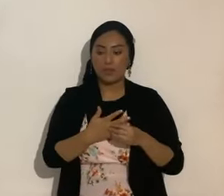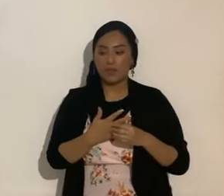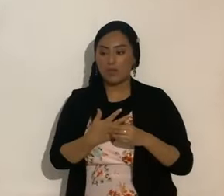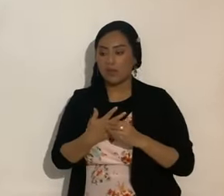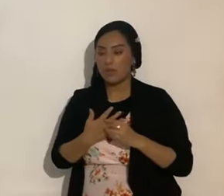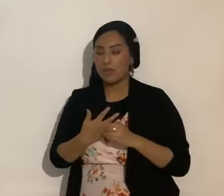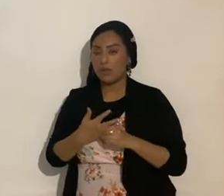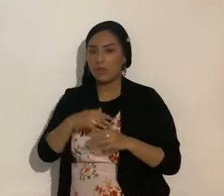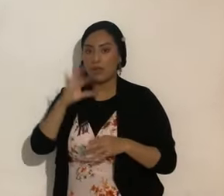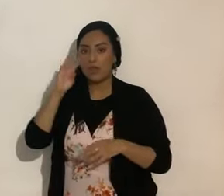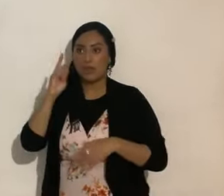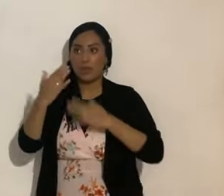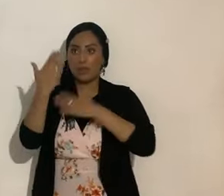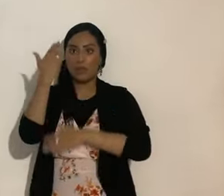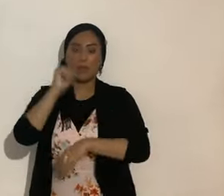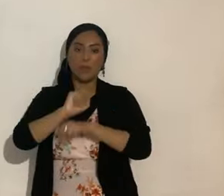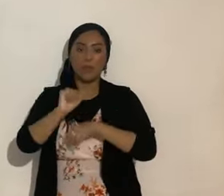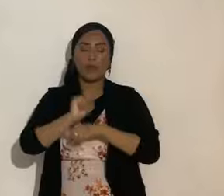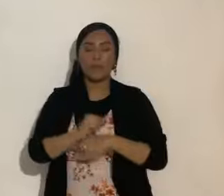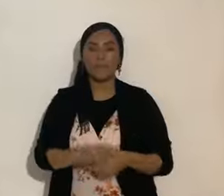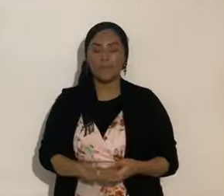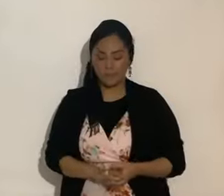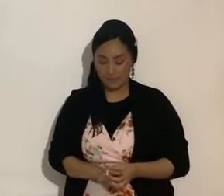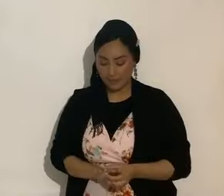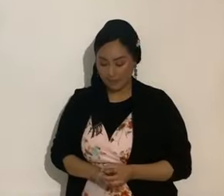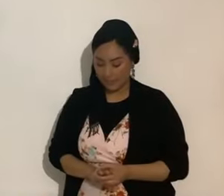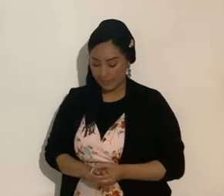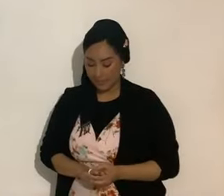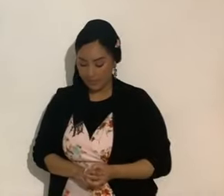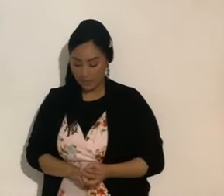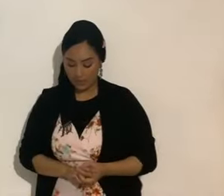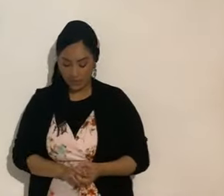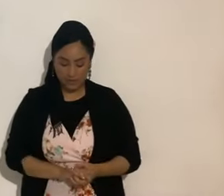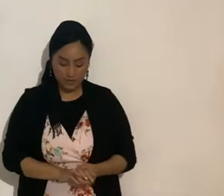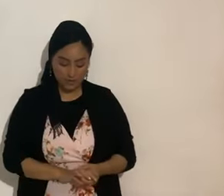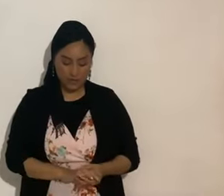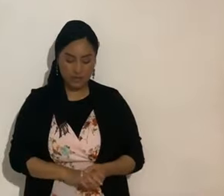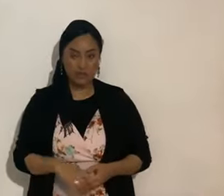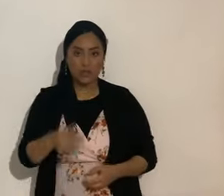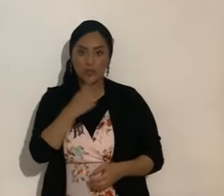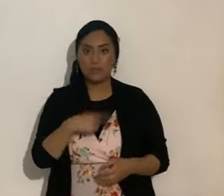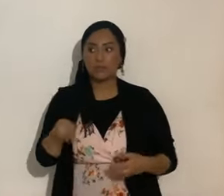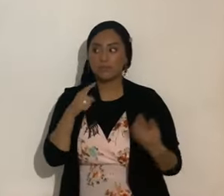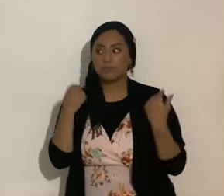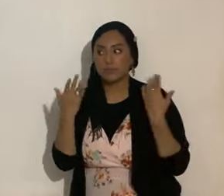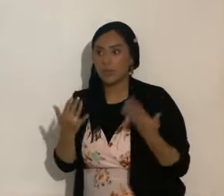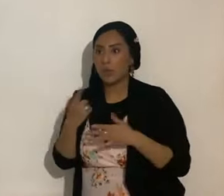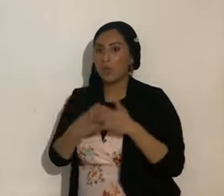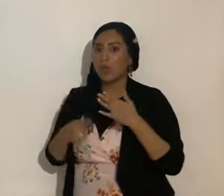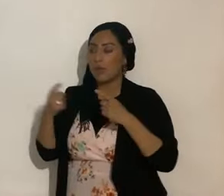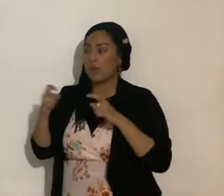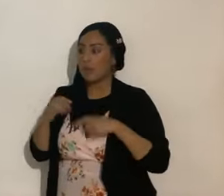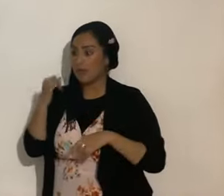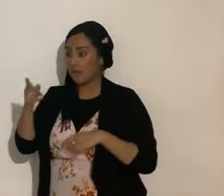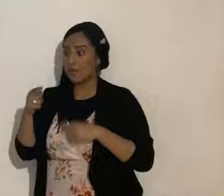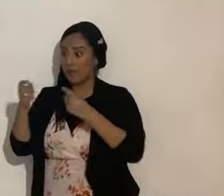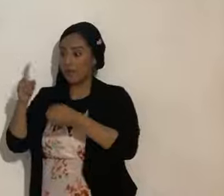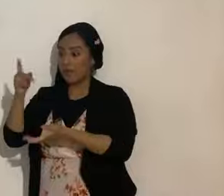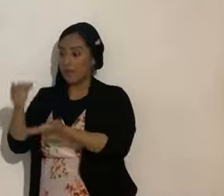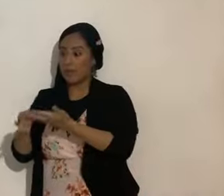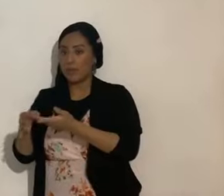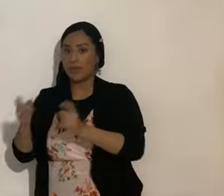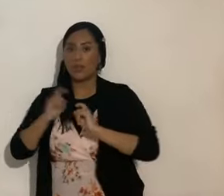a las 6 de la mañana a trabajar, por así decirlo. Entonces, estaban esperando a ver qué nos va a dar. Si a ellos les dio un denario, seguramente